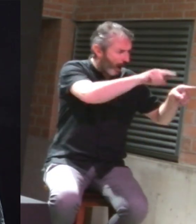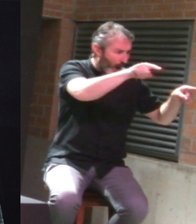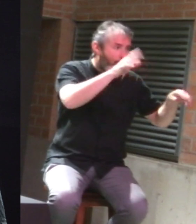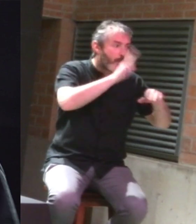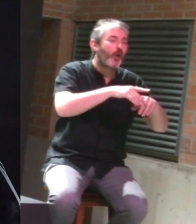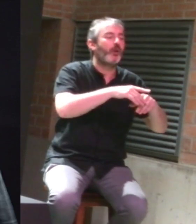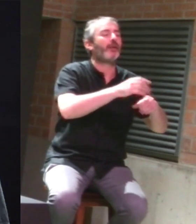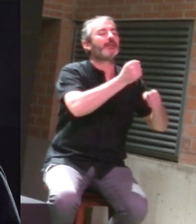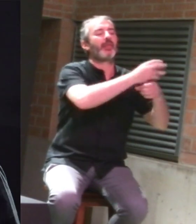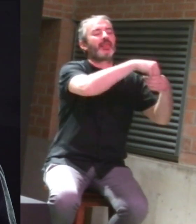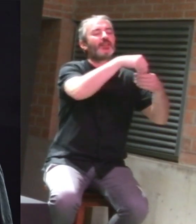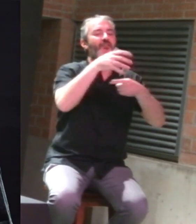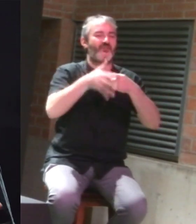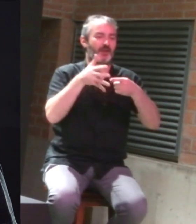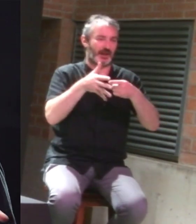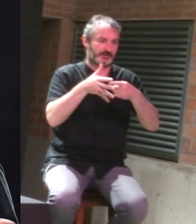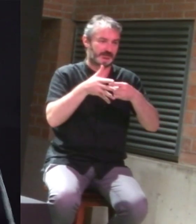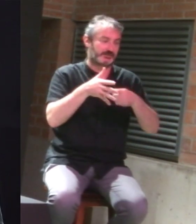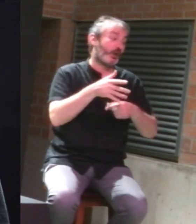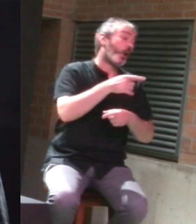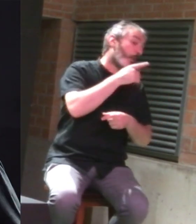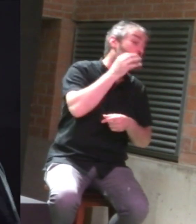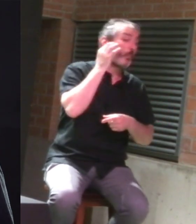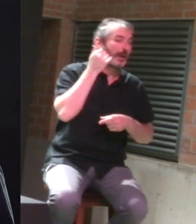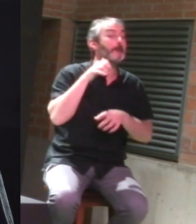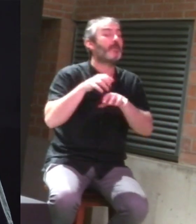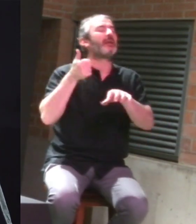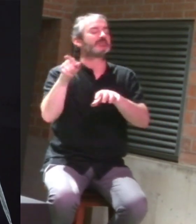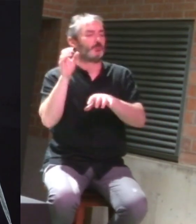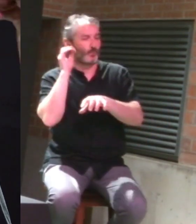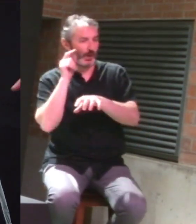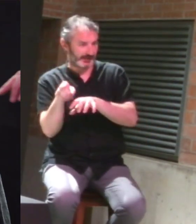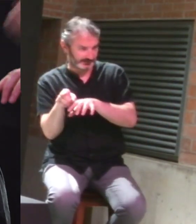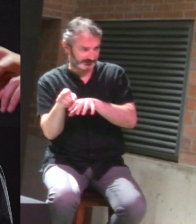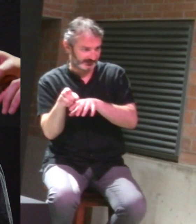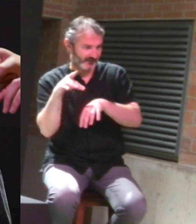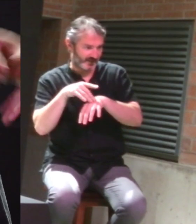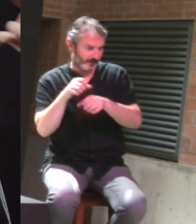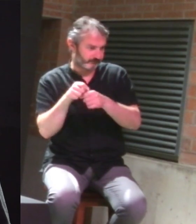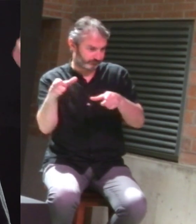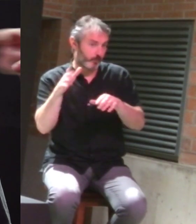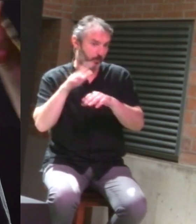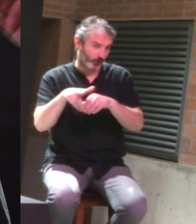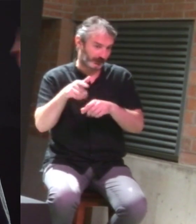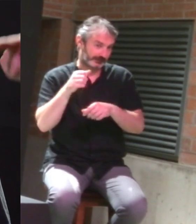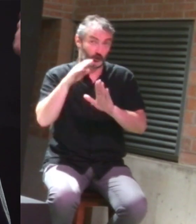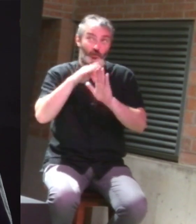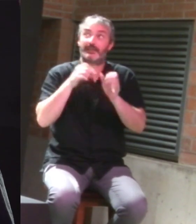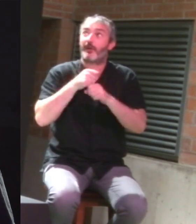profesionales, había muchísimas personas, hombres y mujeres, en este caso estamos hablando de las mujeres, con este tipo de